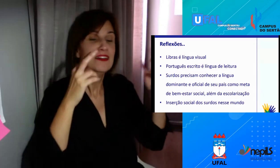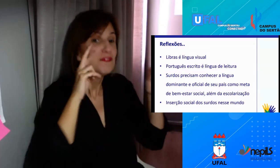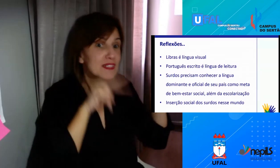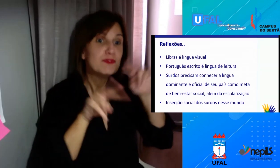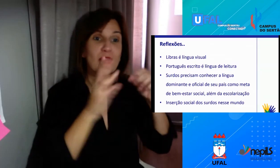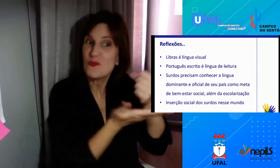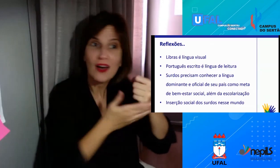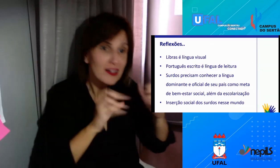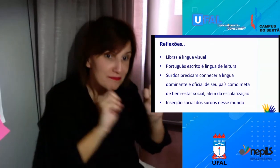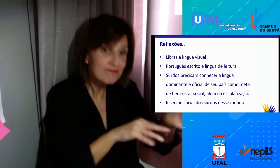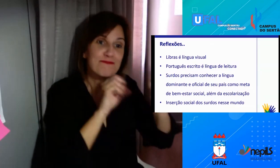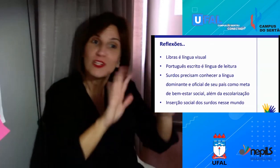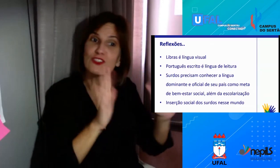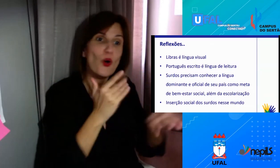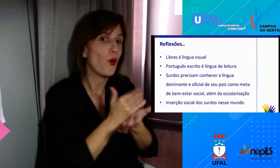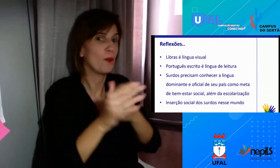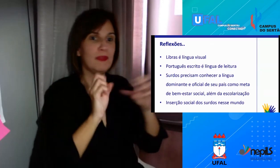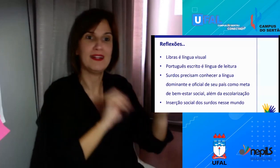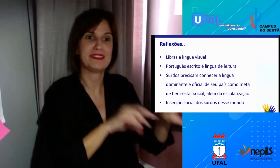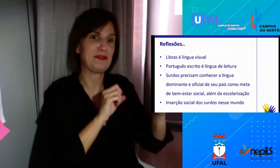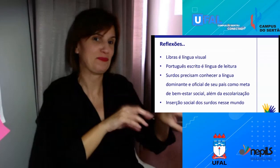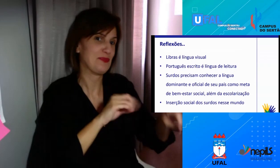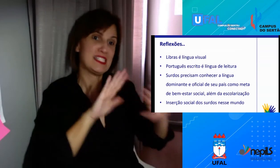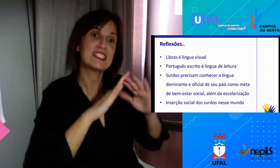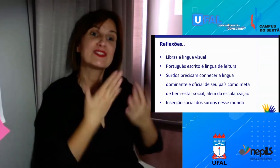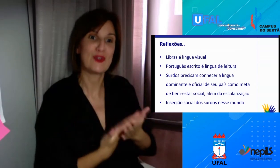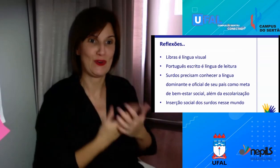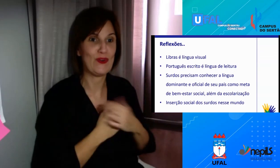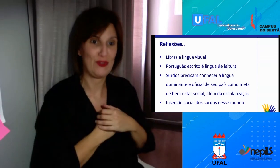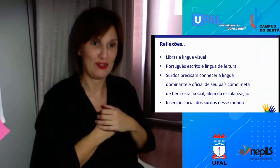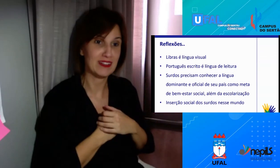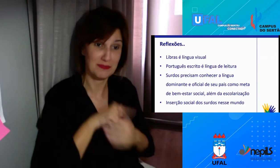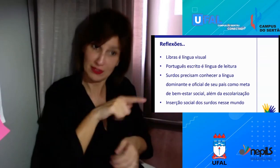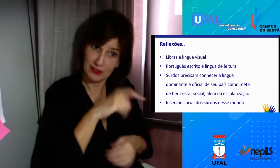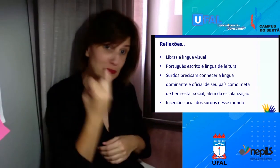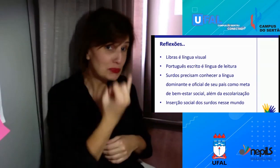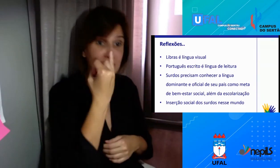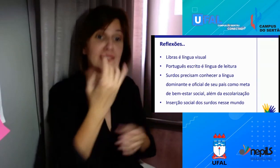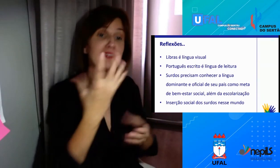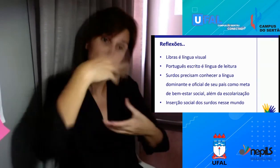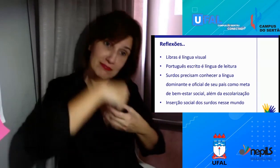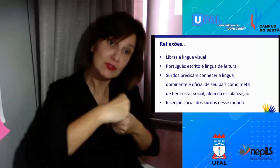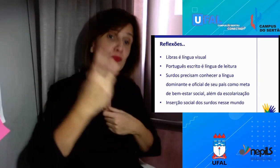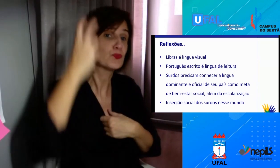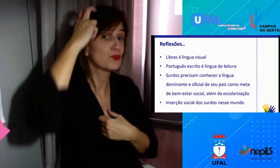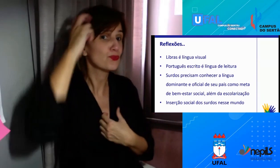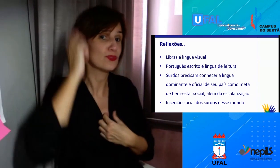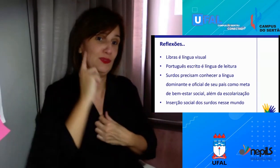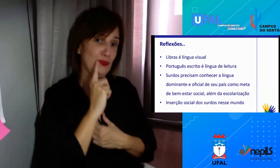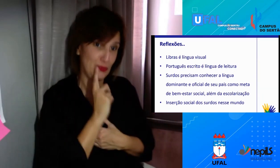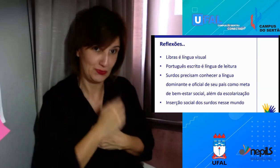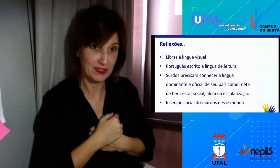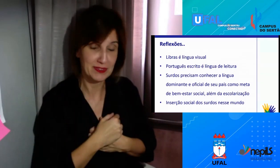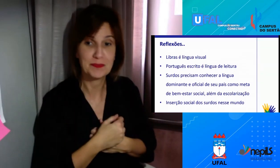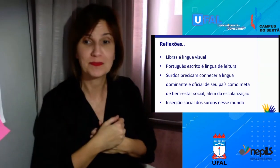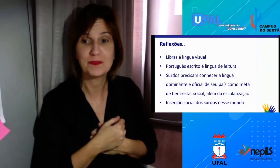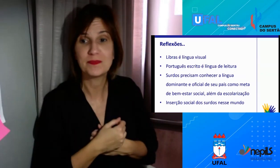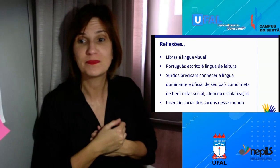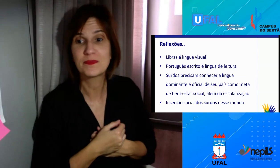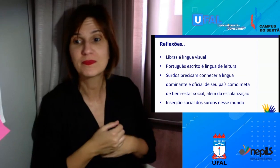e também ir reconhecendo, também ela vai fazer o reconhecimento a partir de outros elementos visuais,